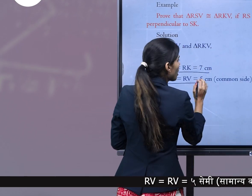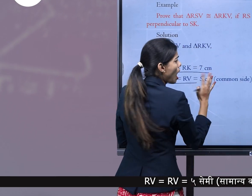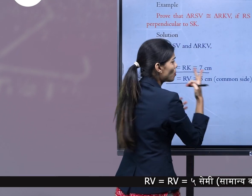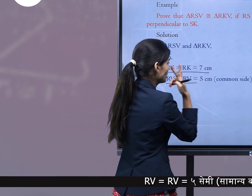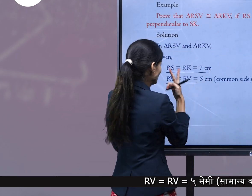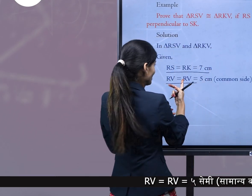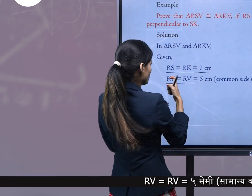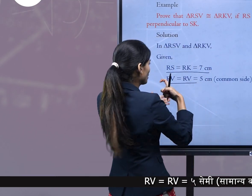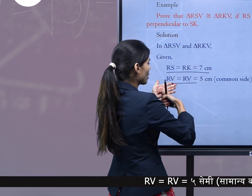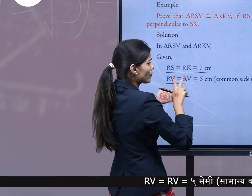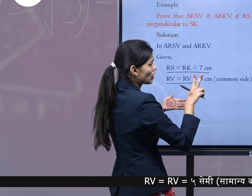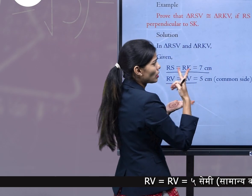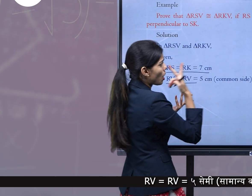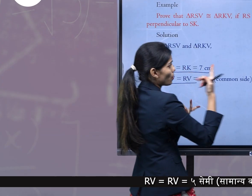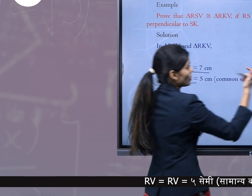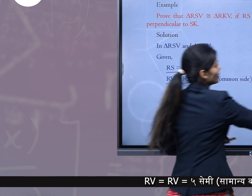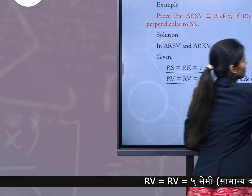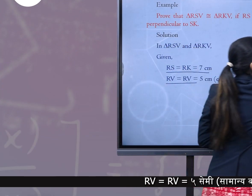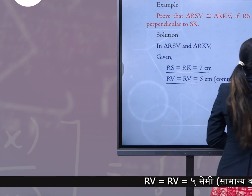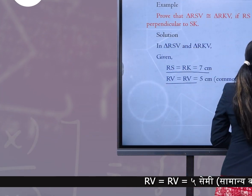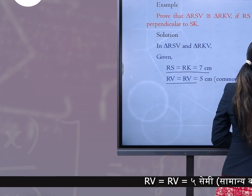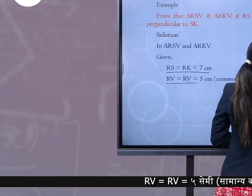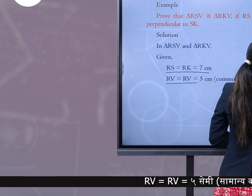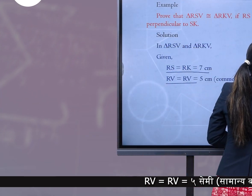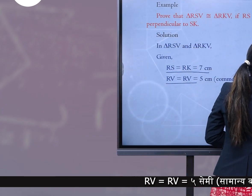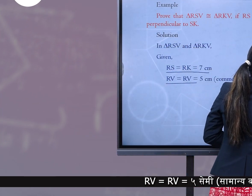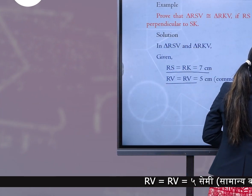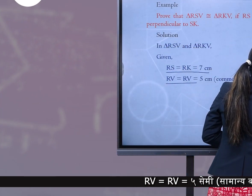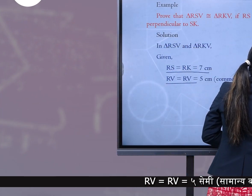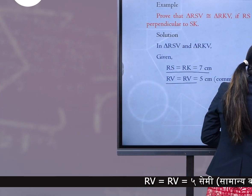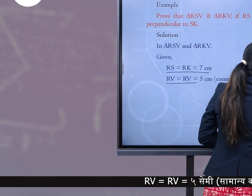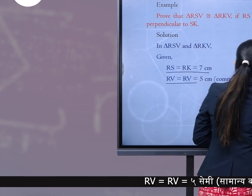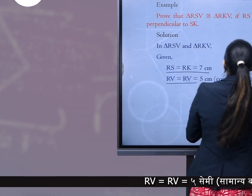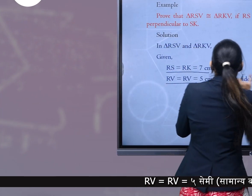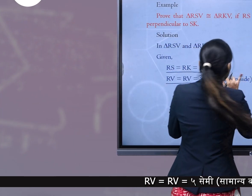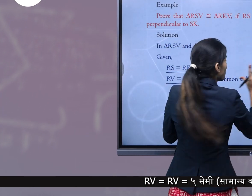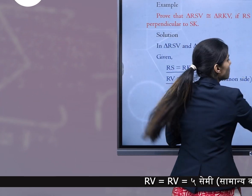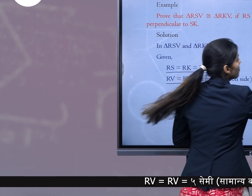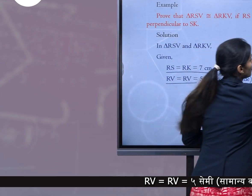RV इज इक्वल टू 5 सेंटीमीटर सामान्य बाजू.